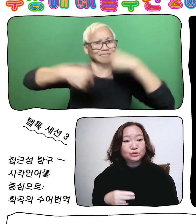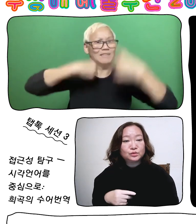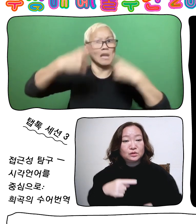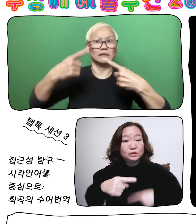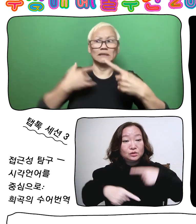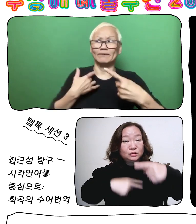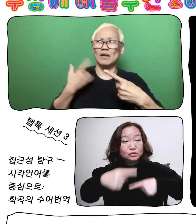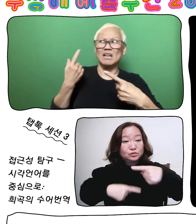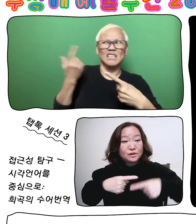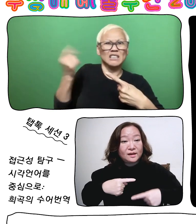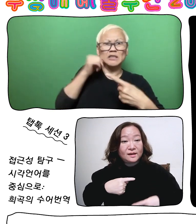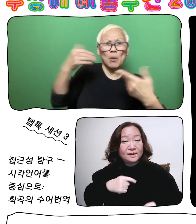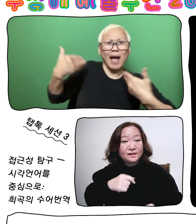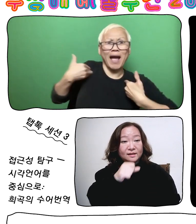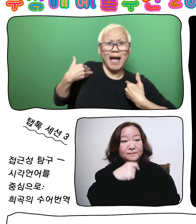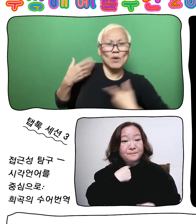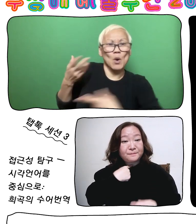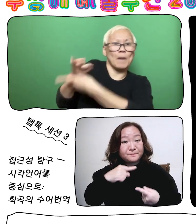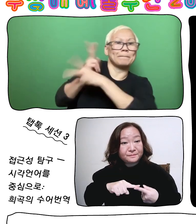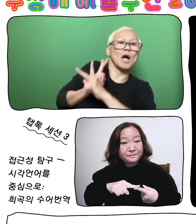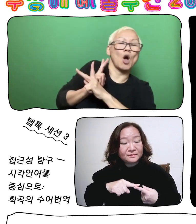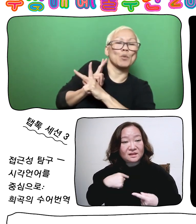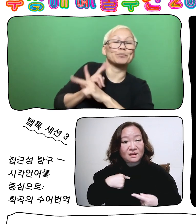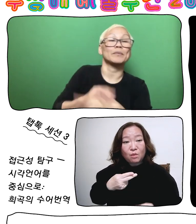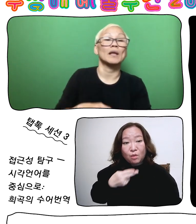예를 들어서 별을 표현할 때